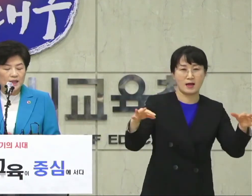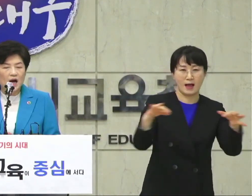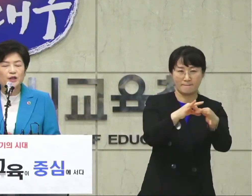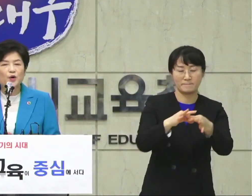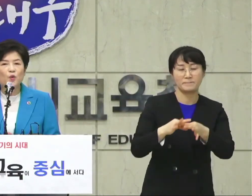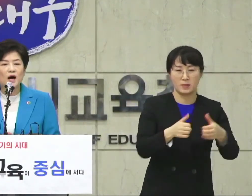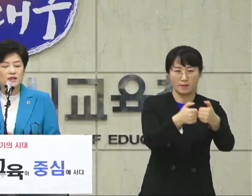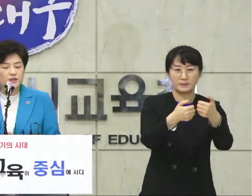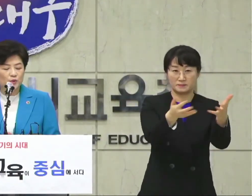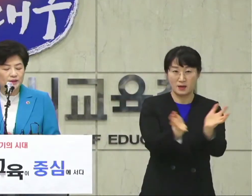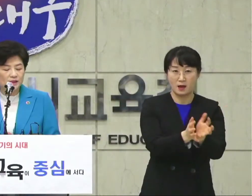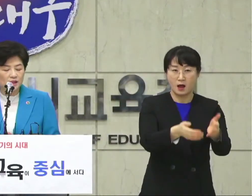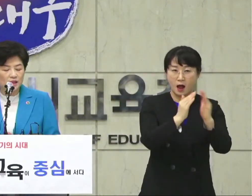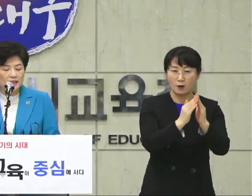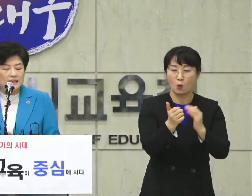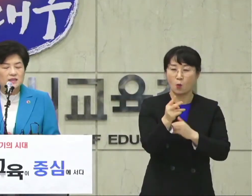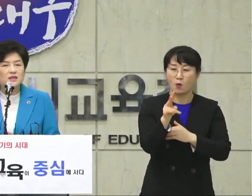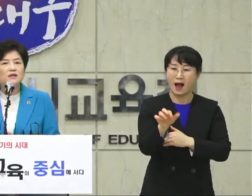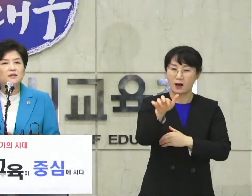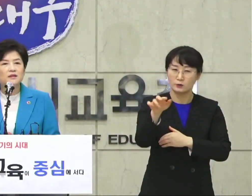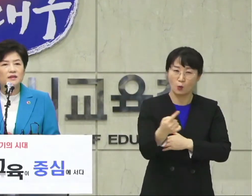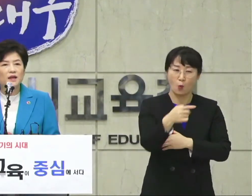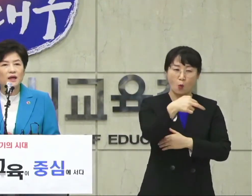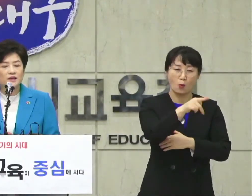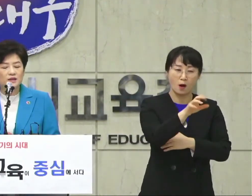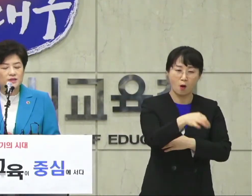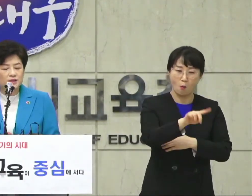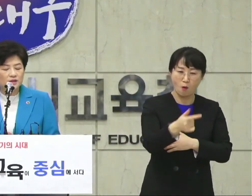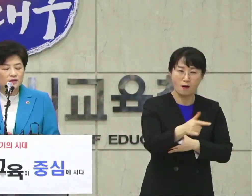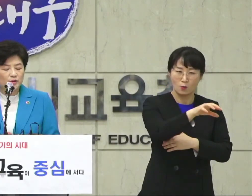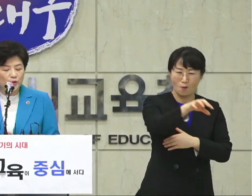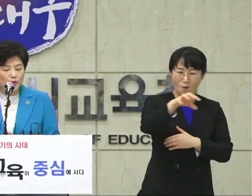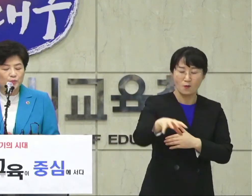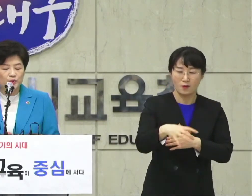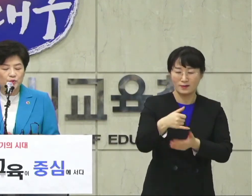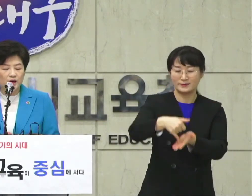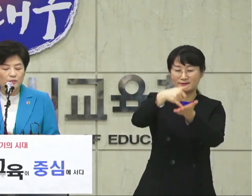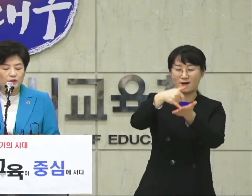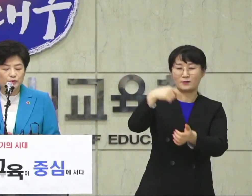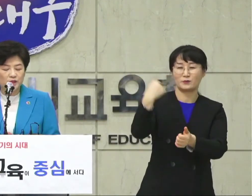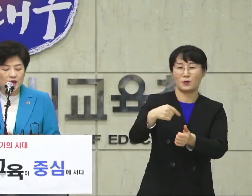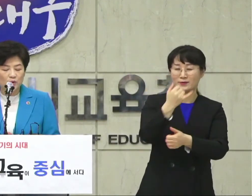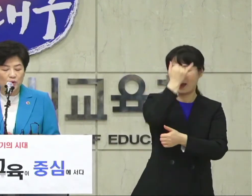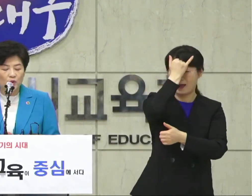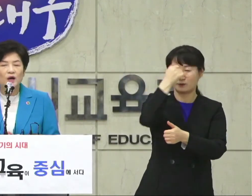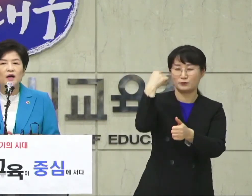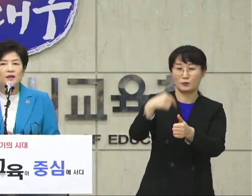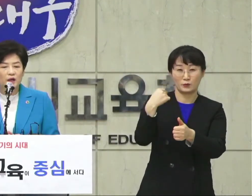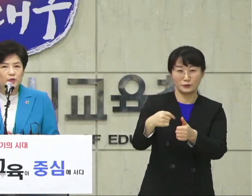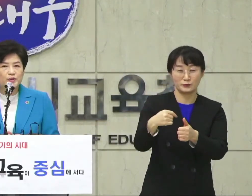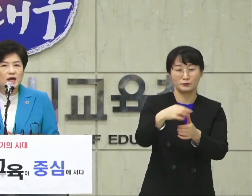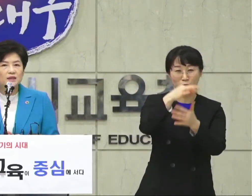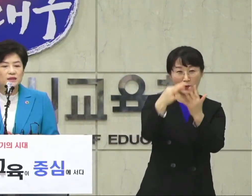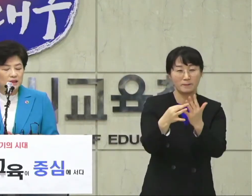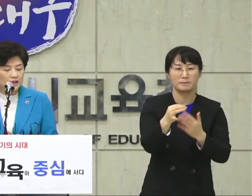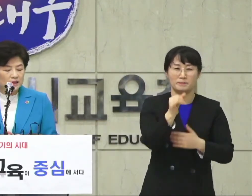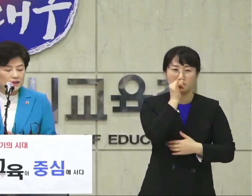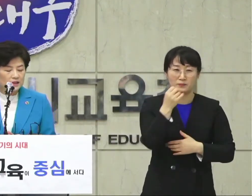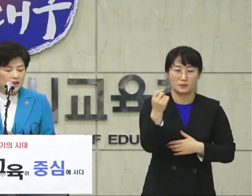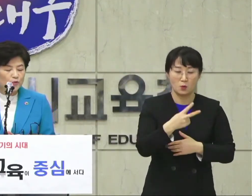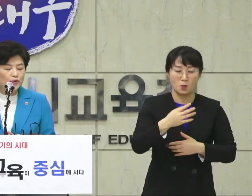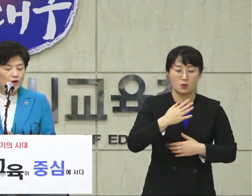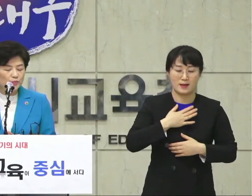구성하고 향교와 서원 등 지역 연계 인성 교육 프로그램을 운영하고